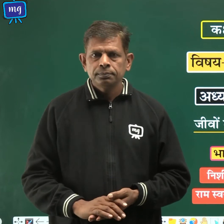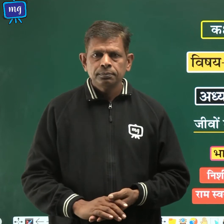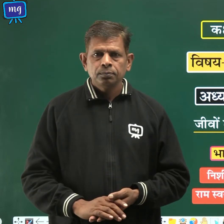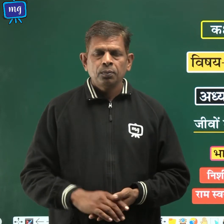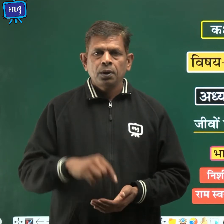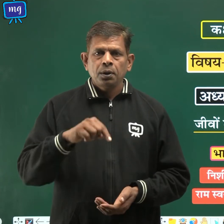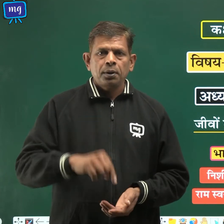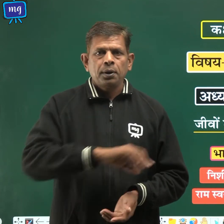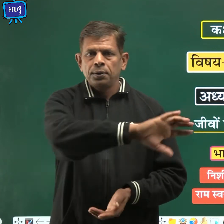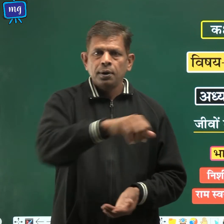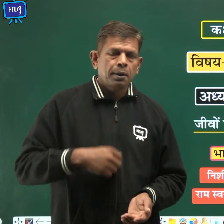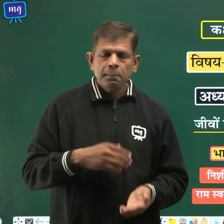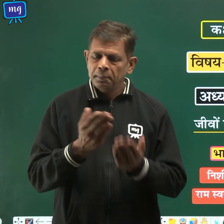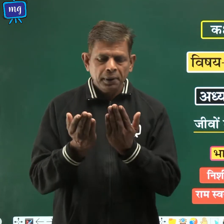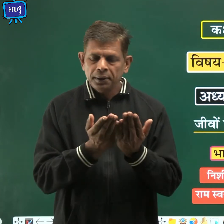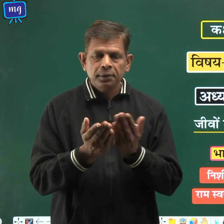आज हम पढ़ेंगे